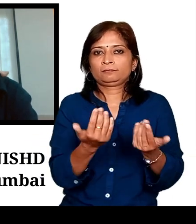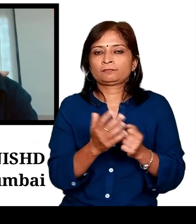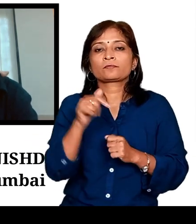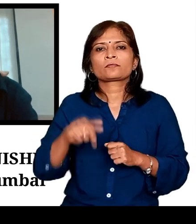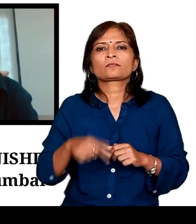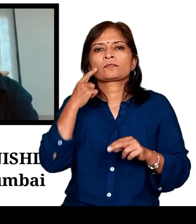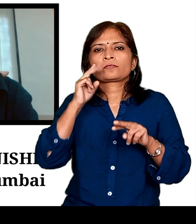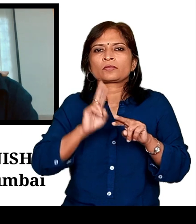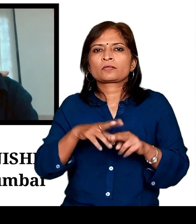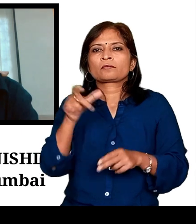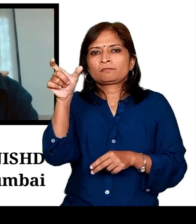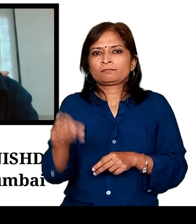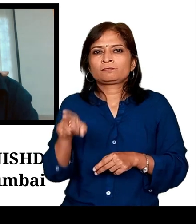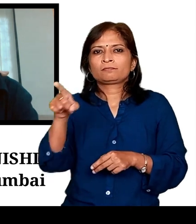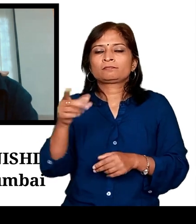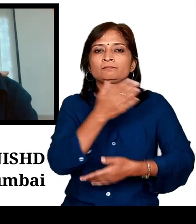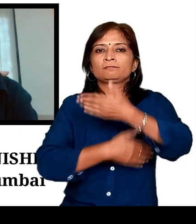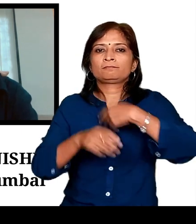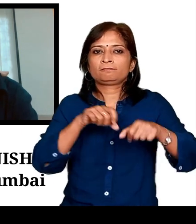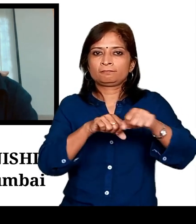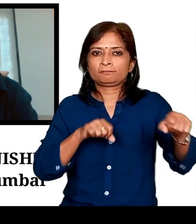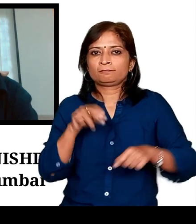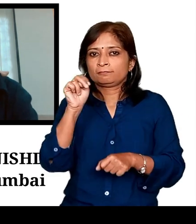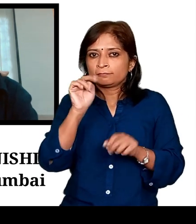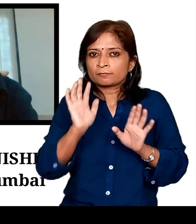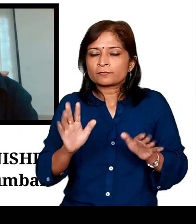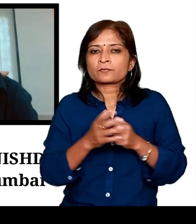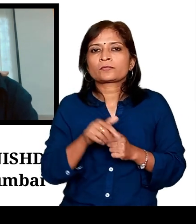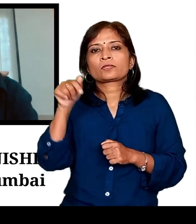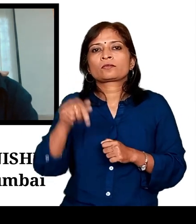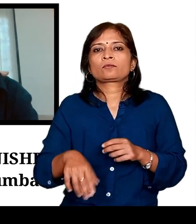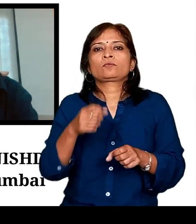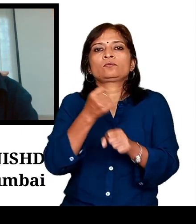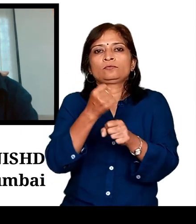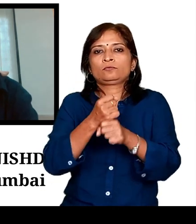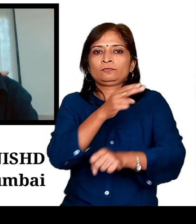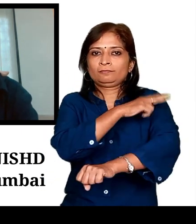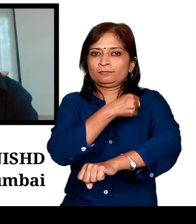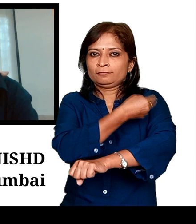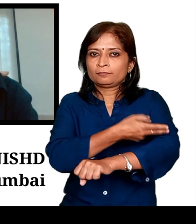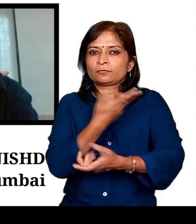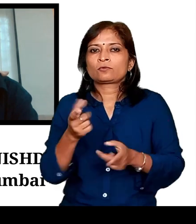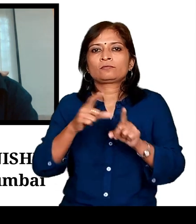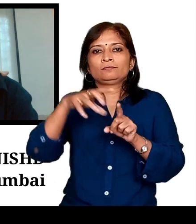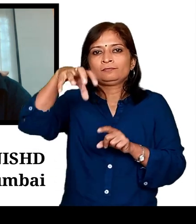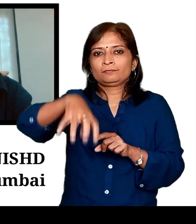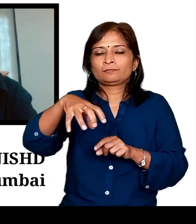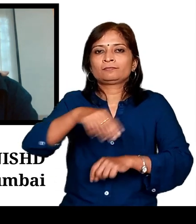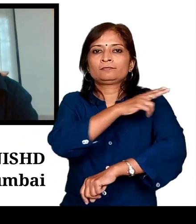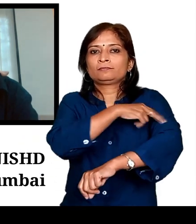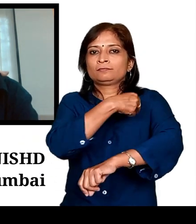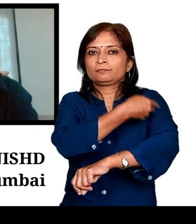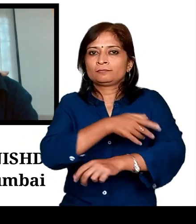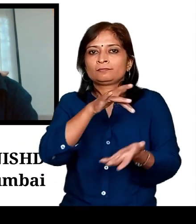को अगर डिजेबिलिटी सर्टिफिकेट की जरूरत है, तो सरकारी अस्पताल होते हैं, हर एक जिला लेवल पे होते